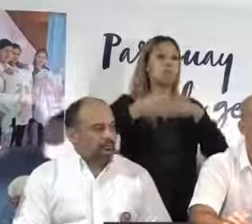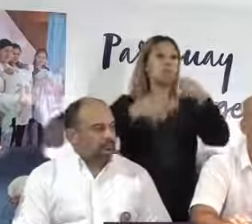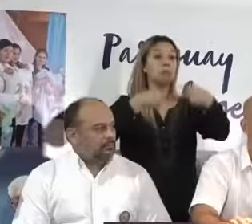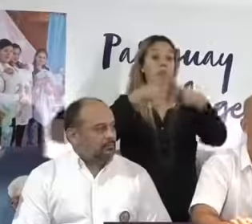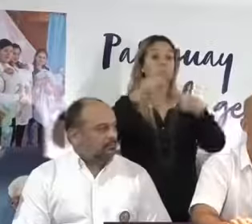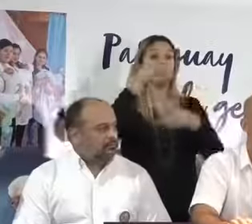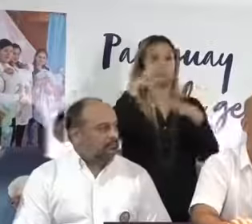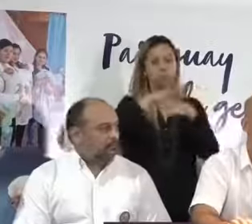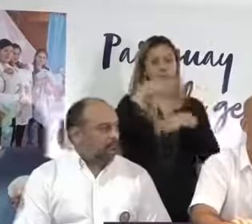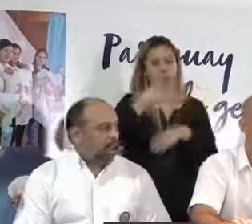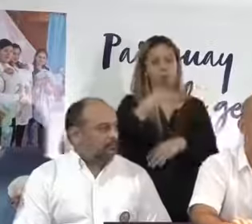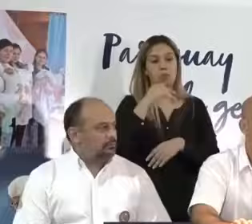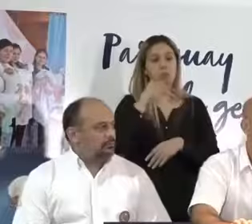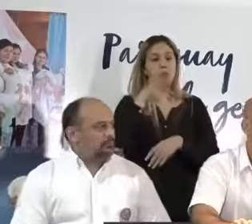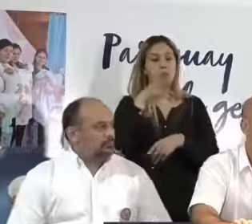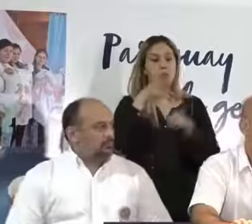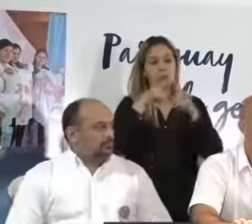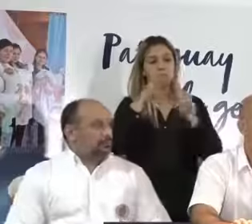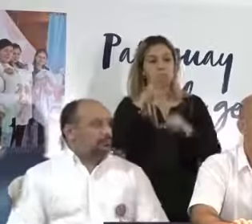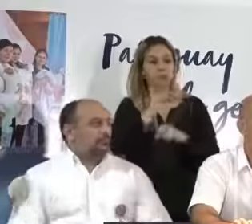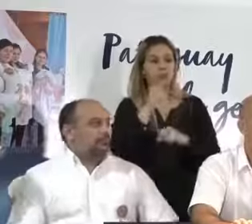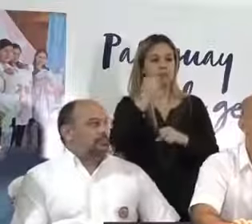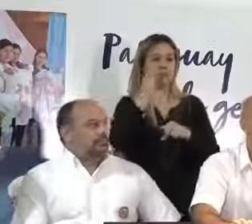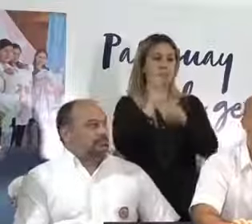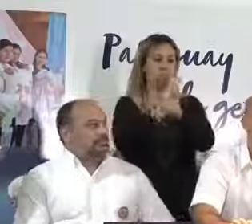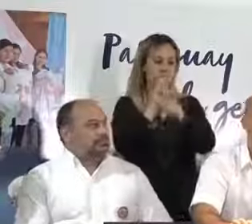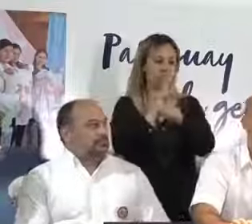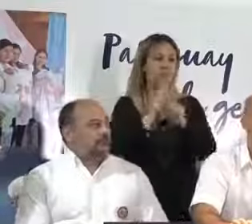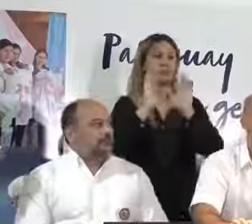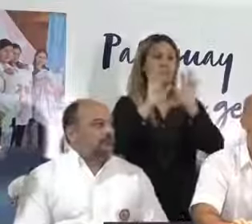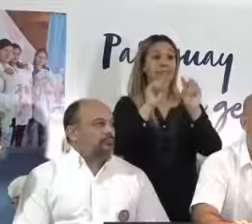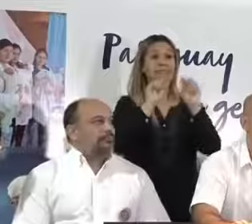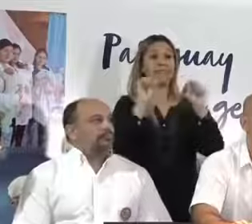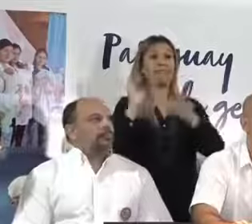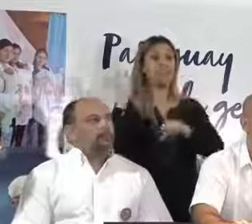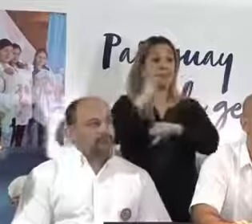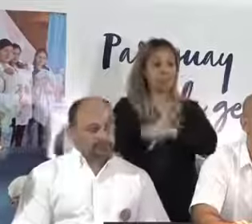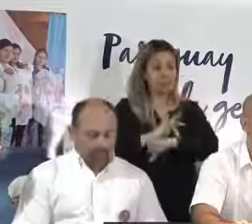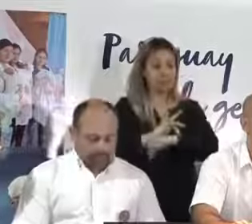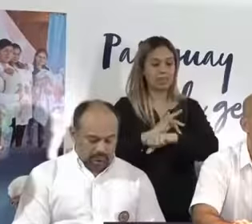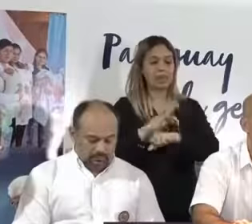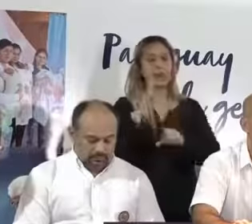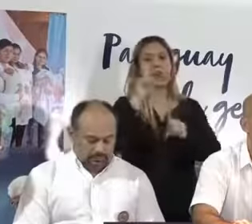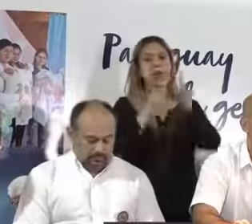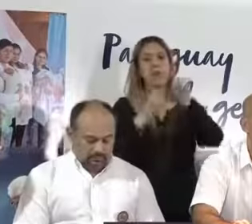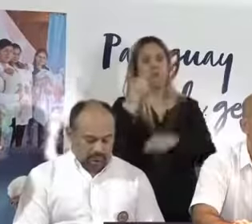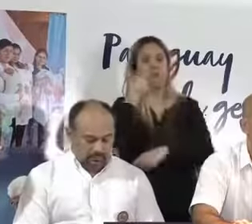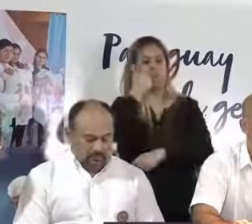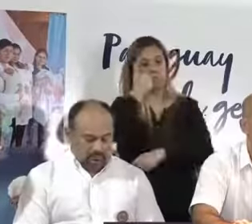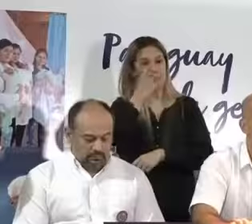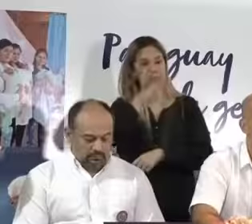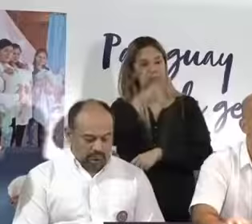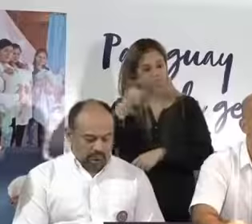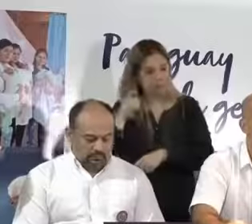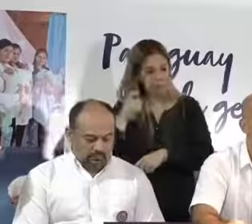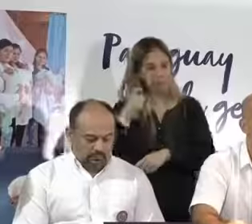cuadros respiratorios. Respecto al dengue y en realidad a cualquier enfermedad crónica que pudiera